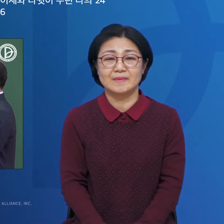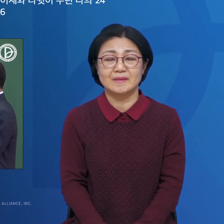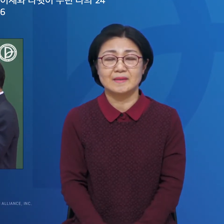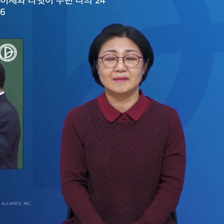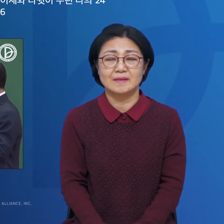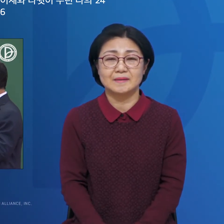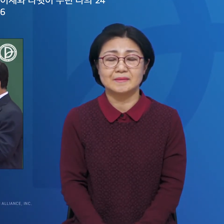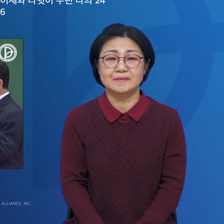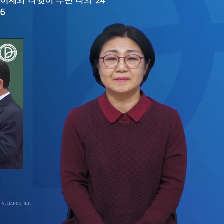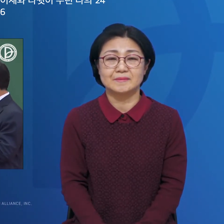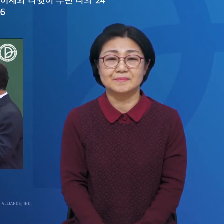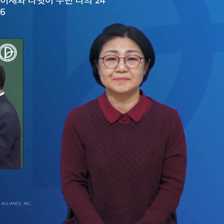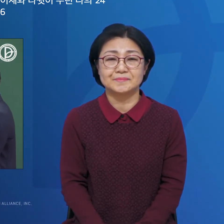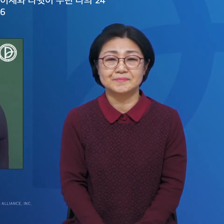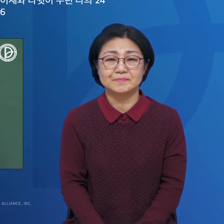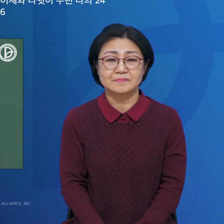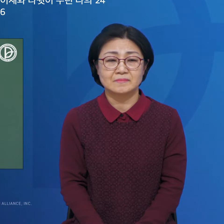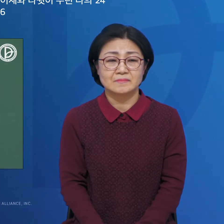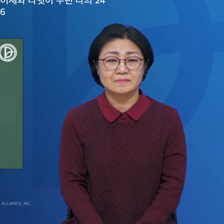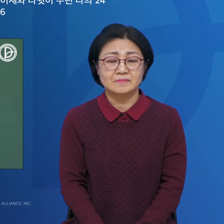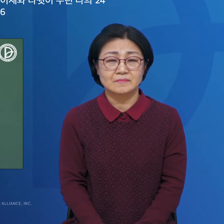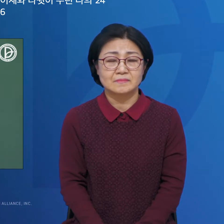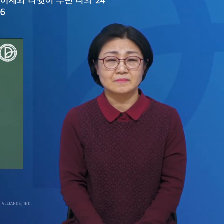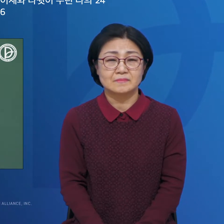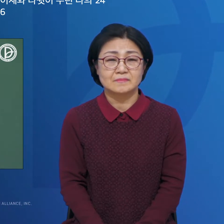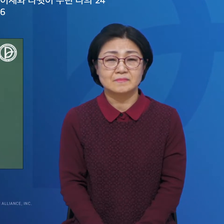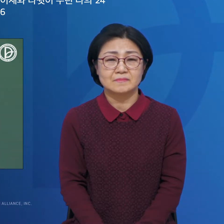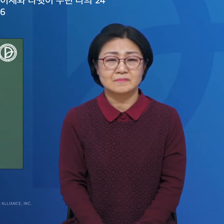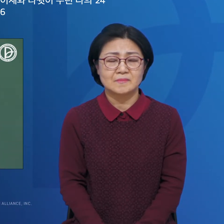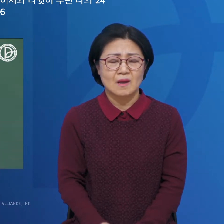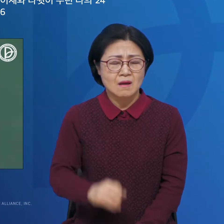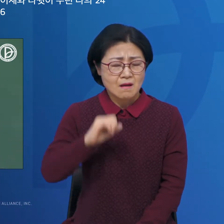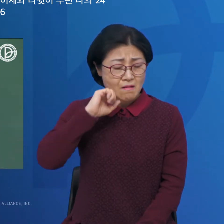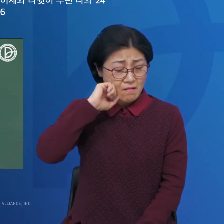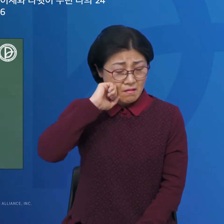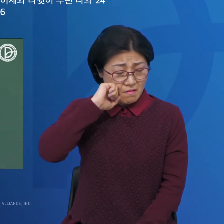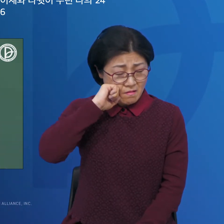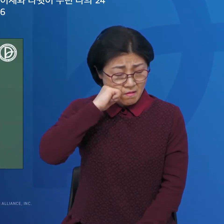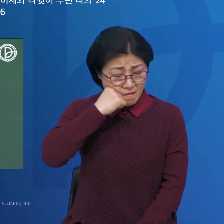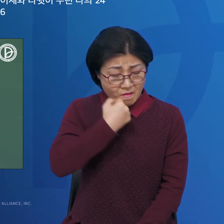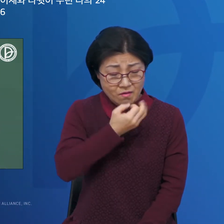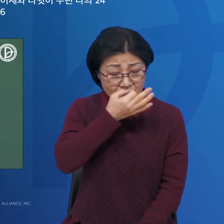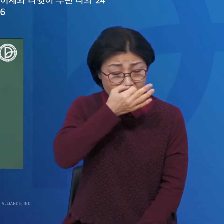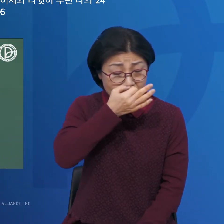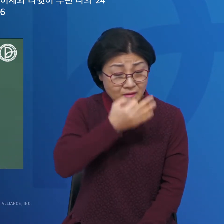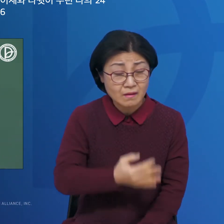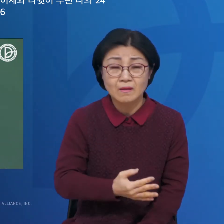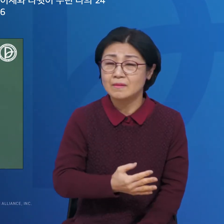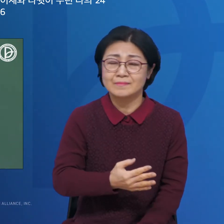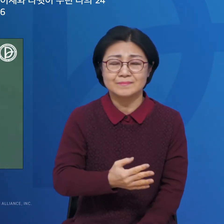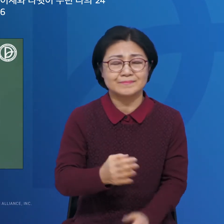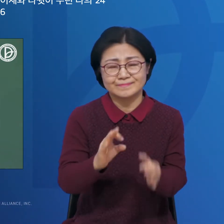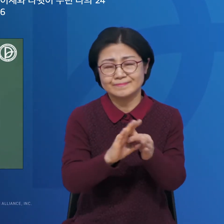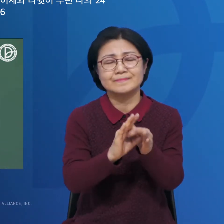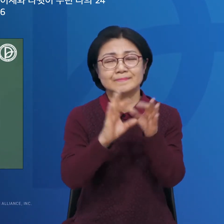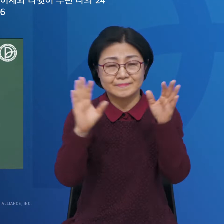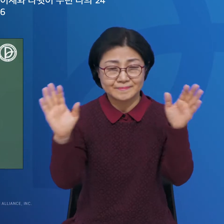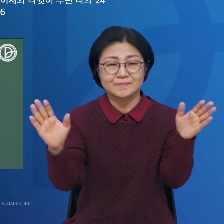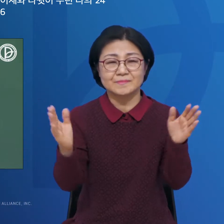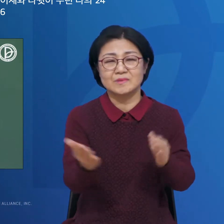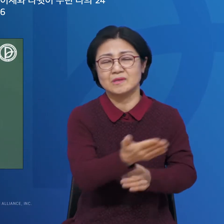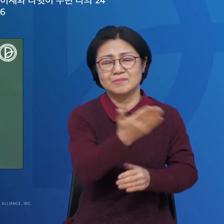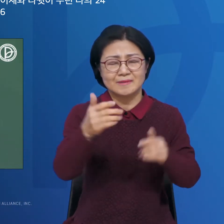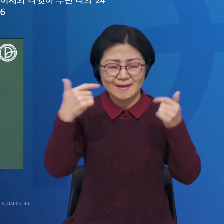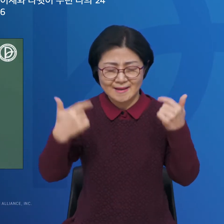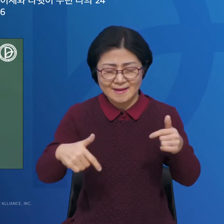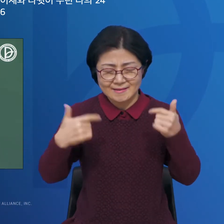witness. 여러분 아무리 어려워도 괜찮습니다. 여러분은 이렇게 딱 하셔야 돼요. And so no matter how difficult things are right for you, it's okay. Just do it like this.